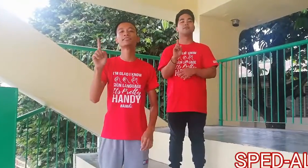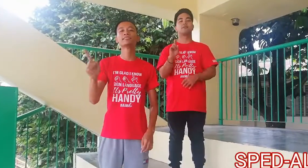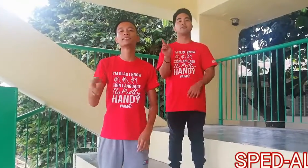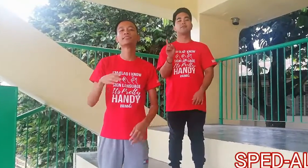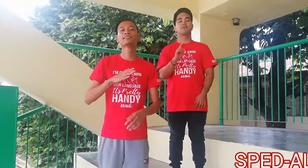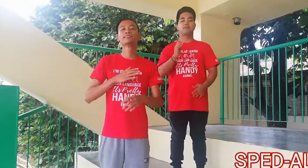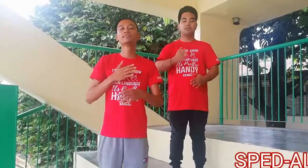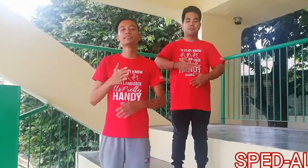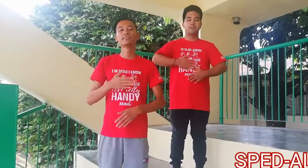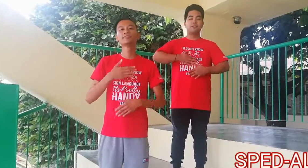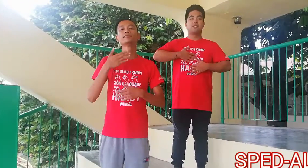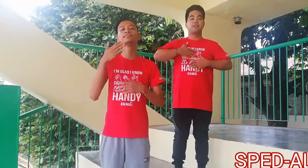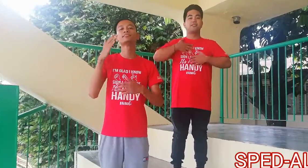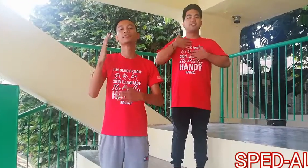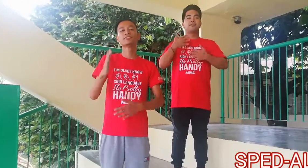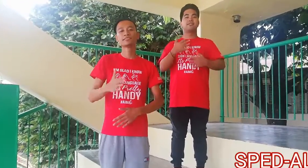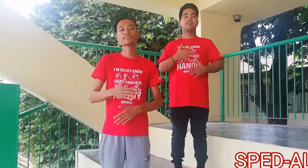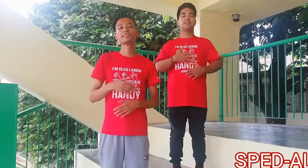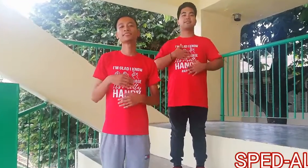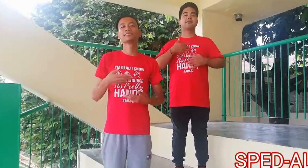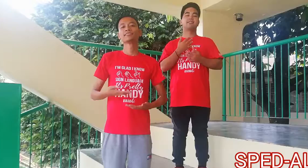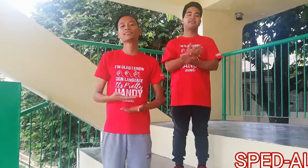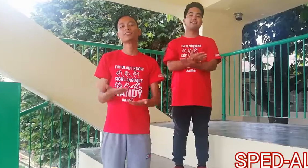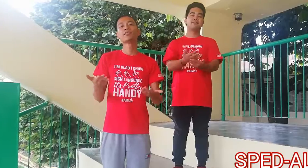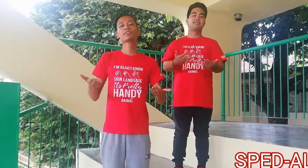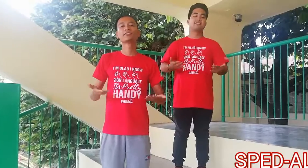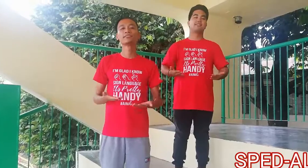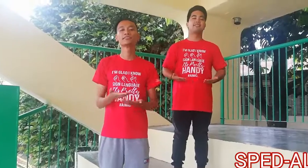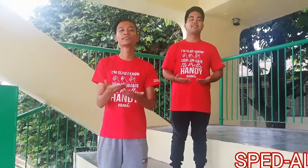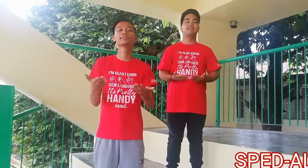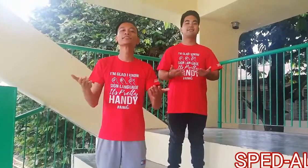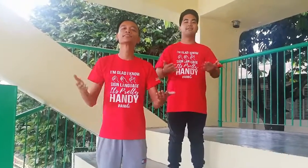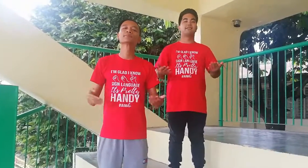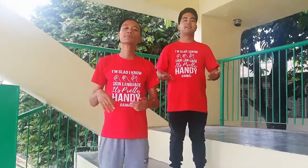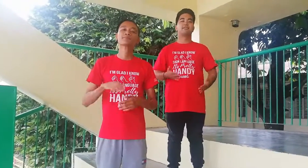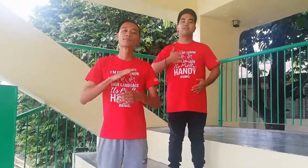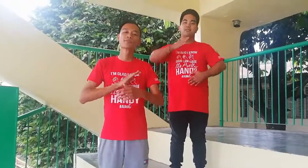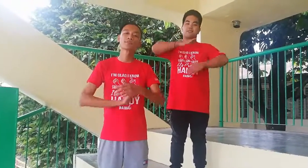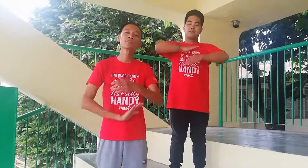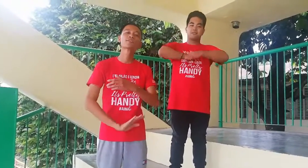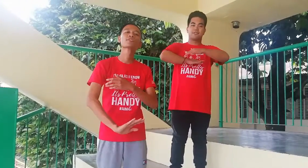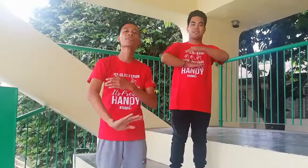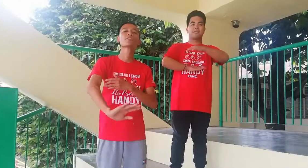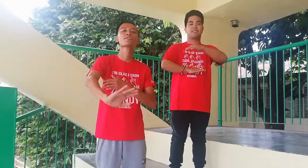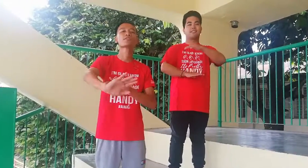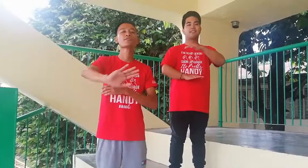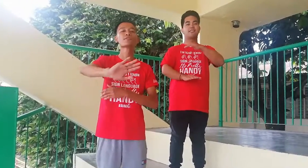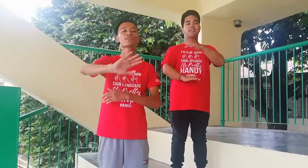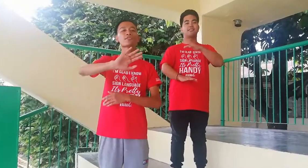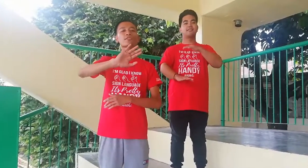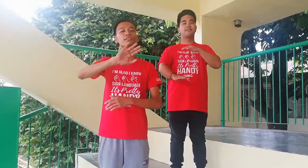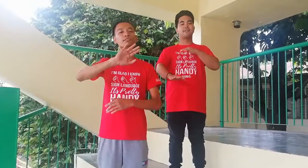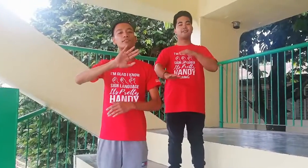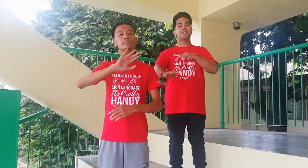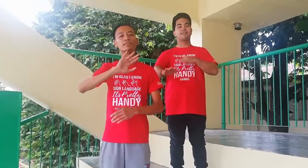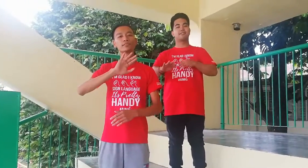ligaya Ang dito'y silang